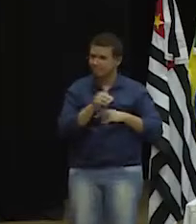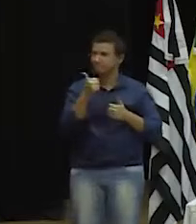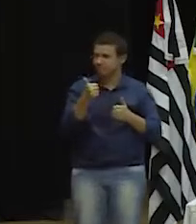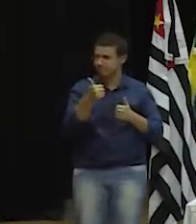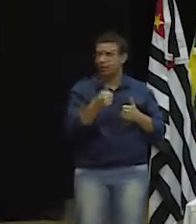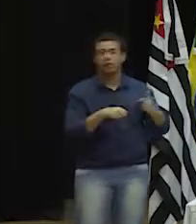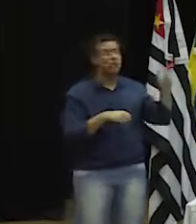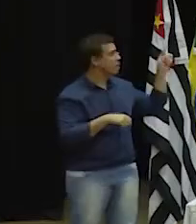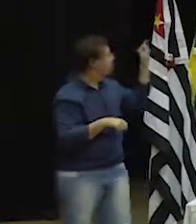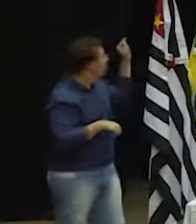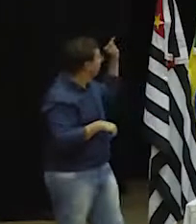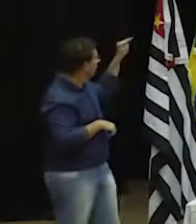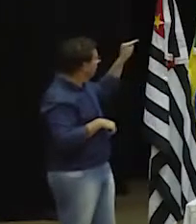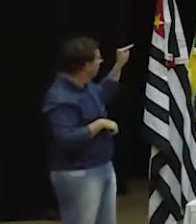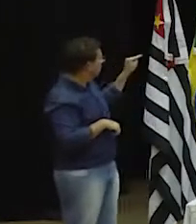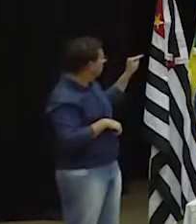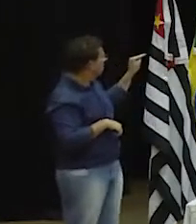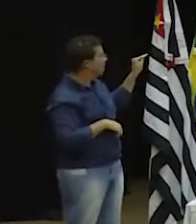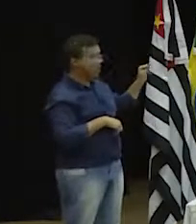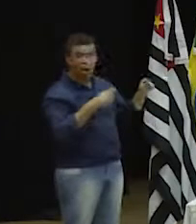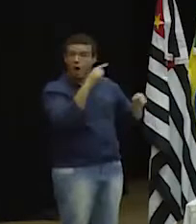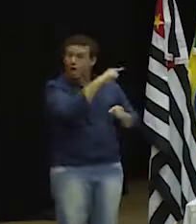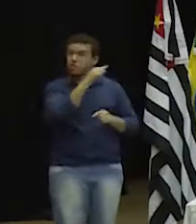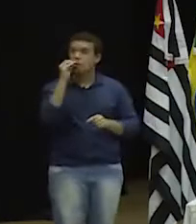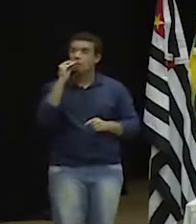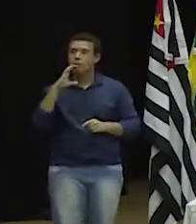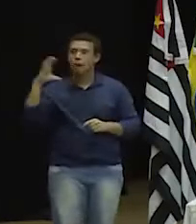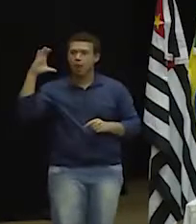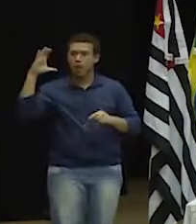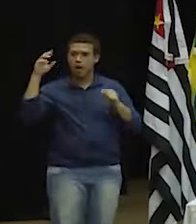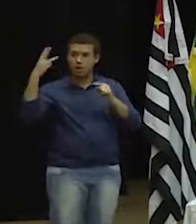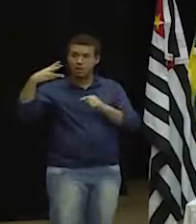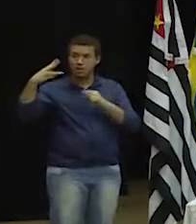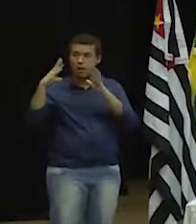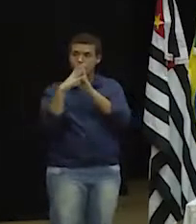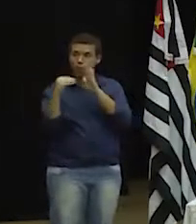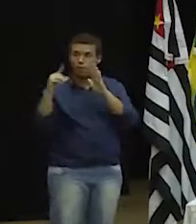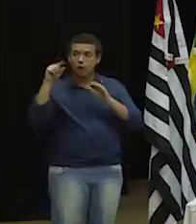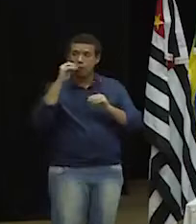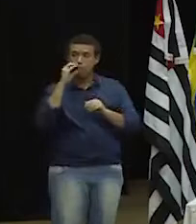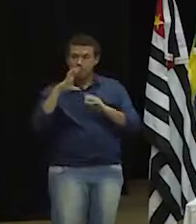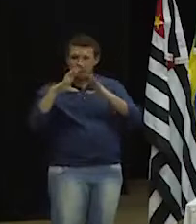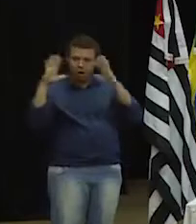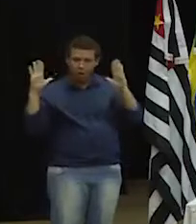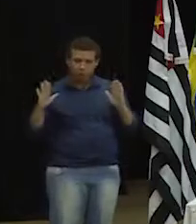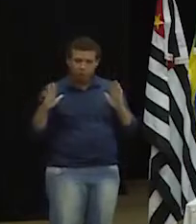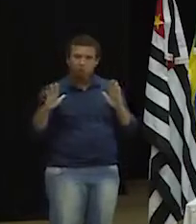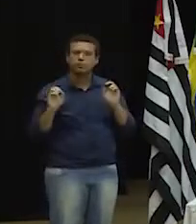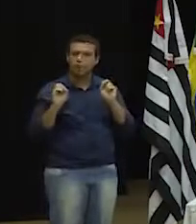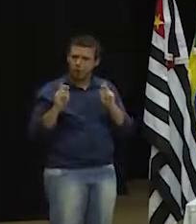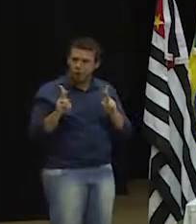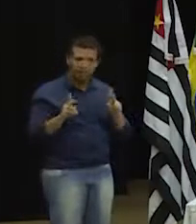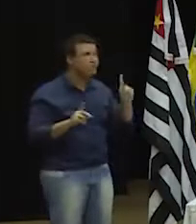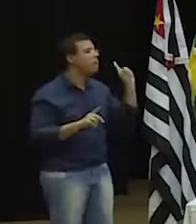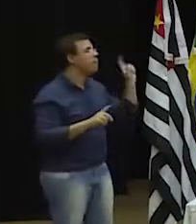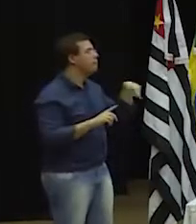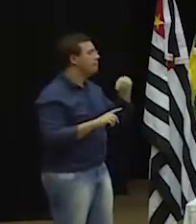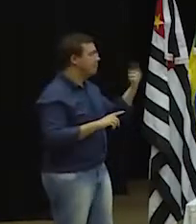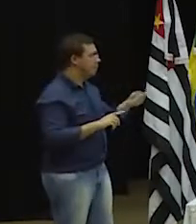mesmo gênero discursivo. Aqui, então, o terceiro modelo que utiliza o balão.